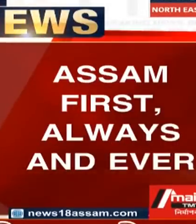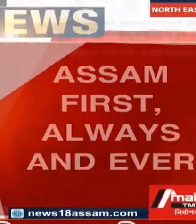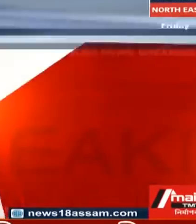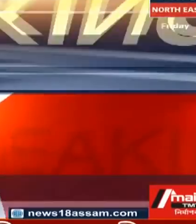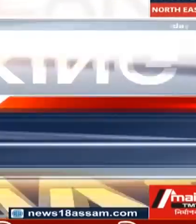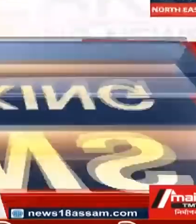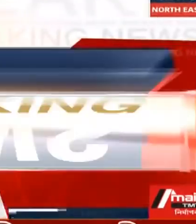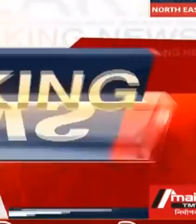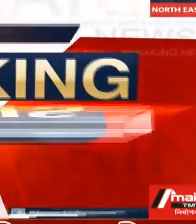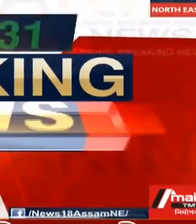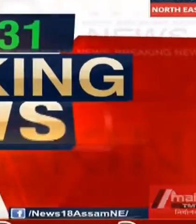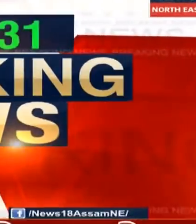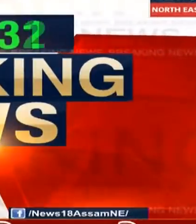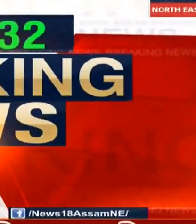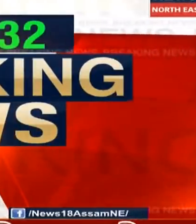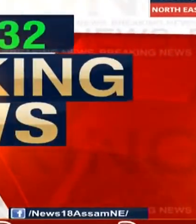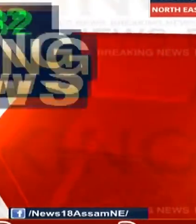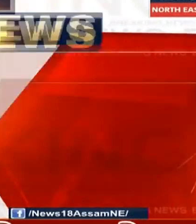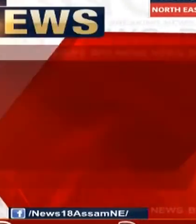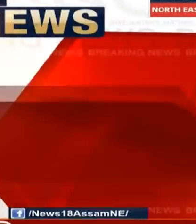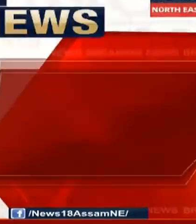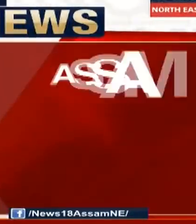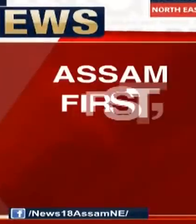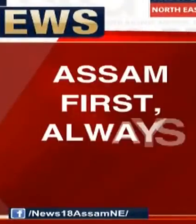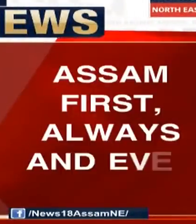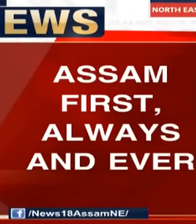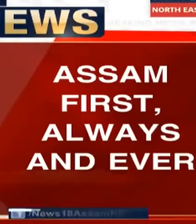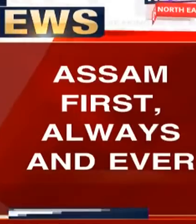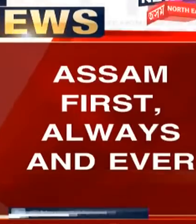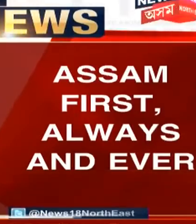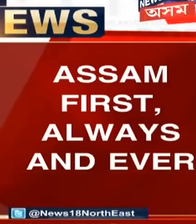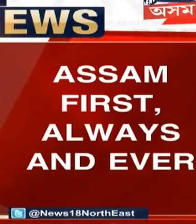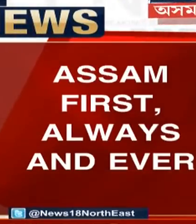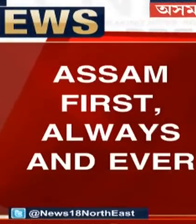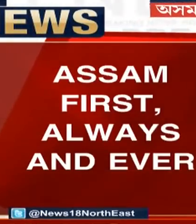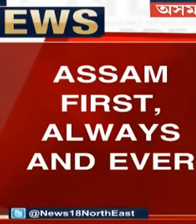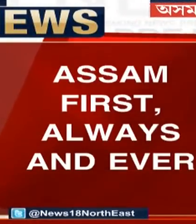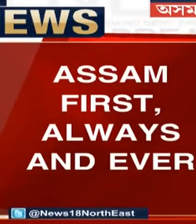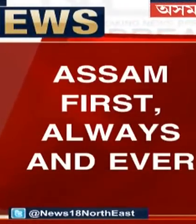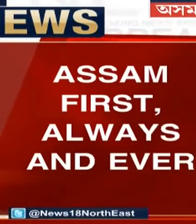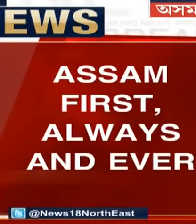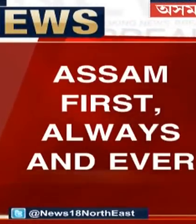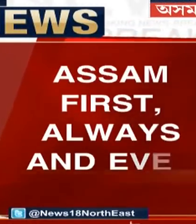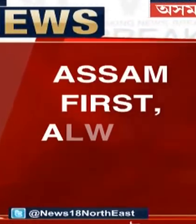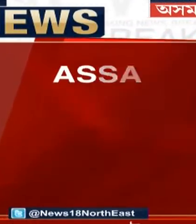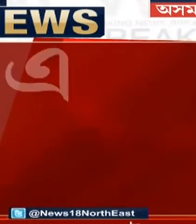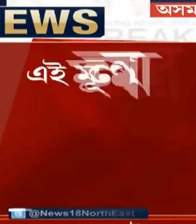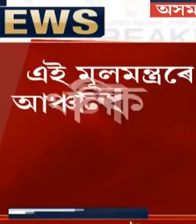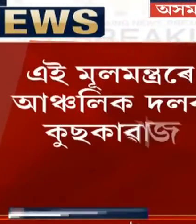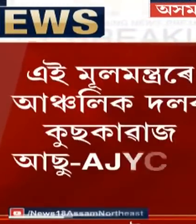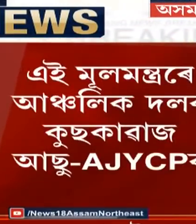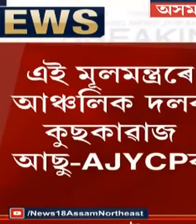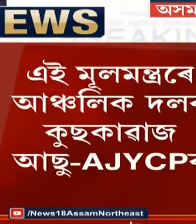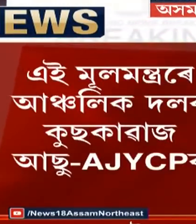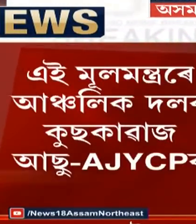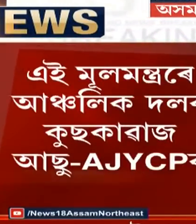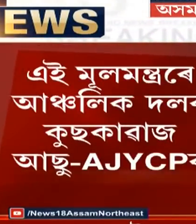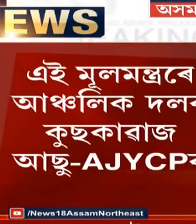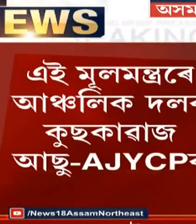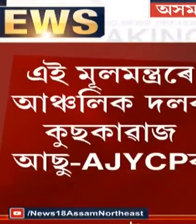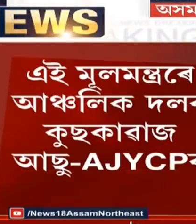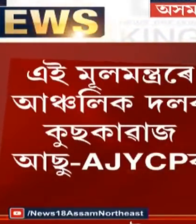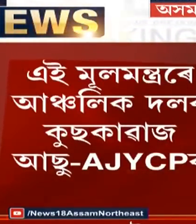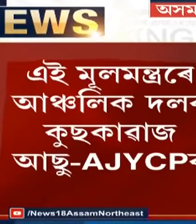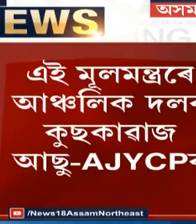विकल्प आंचलिक दल गठनर कुसकावाज आरंभ करिसे हदो अहम छात्र हंथारु एजेवाईसीपीए विकल्प आंचलिकतावादी राजनैतिक दल